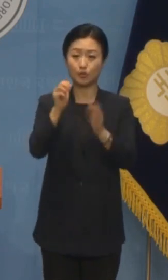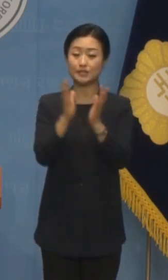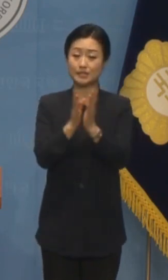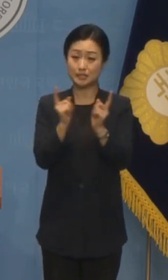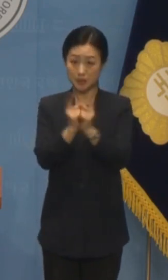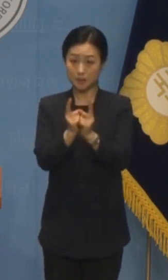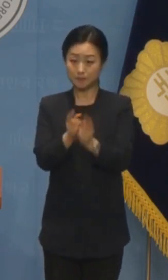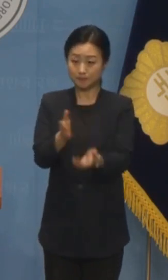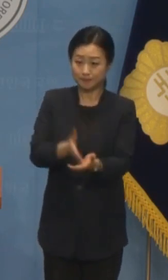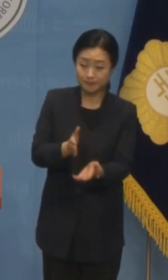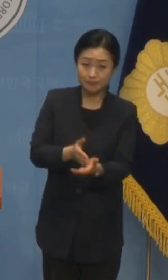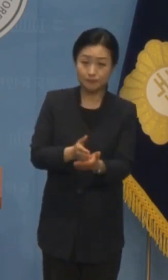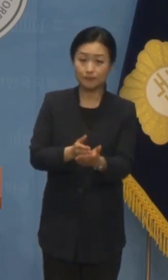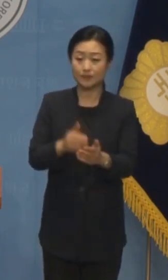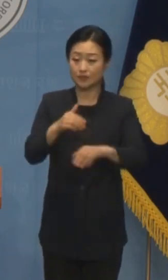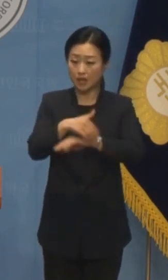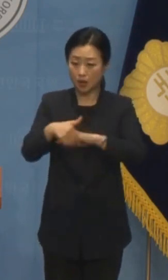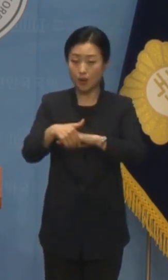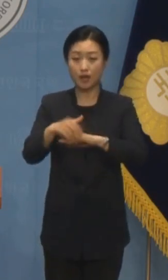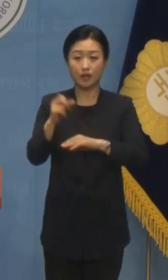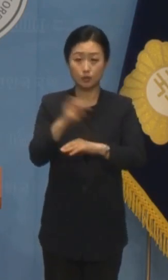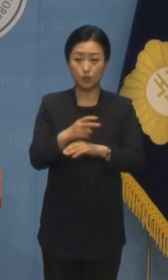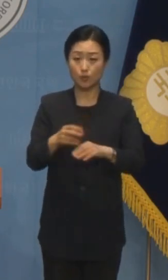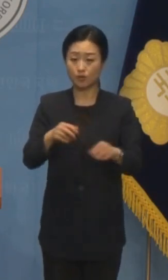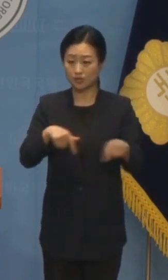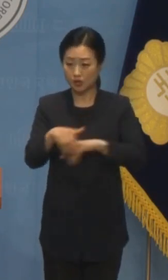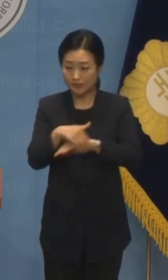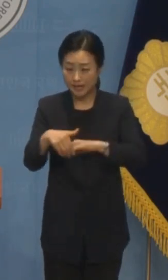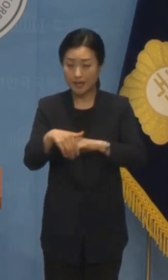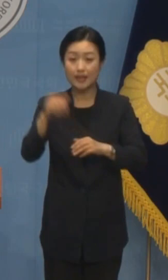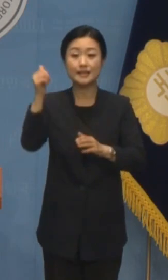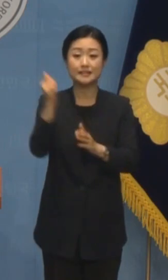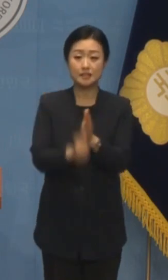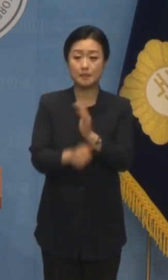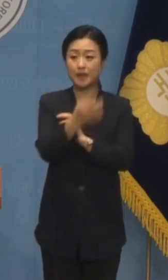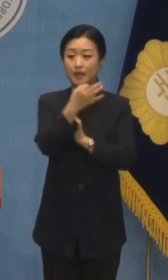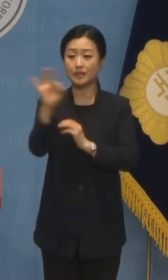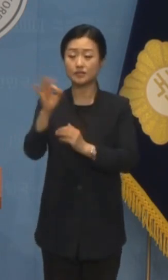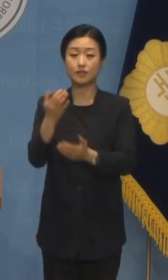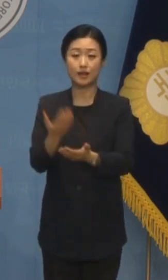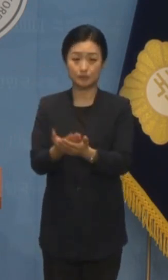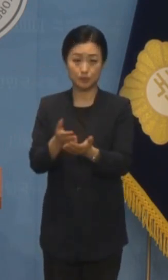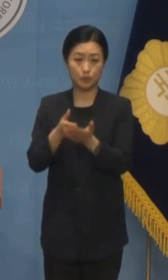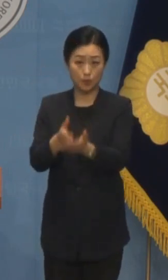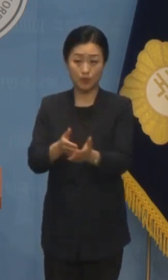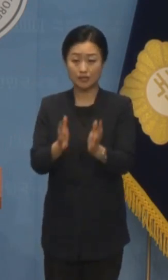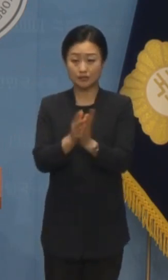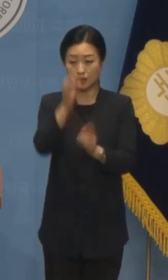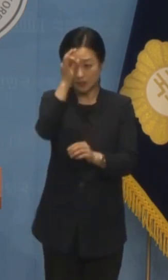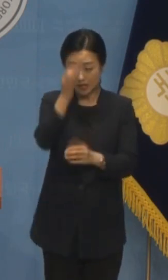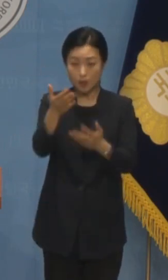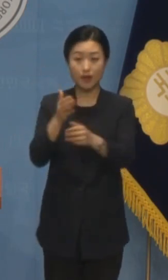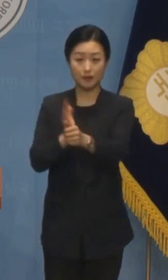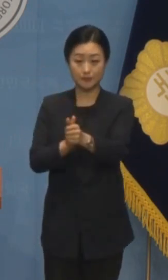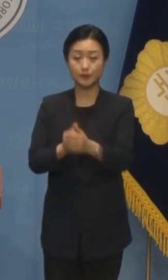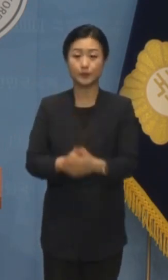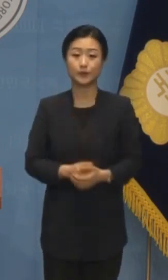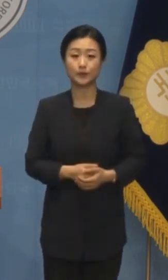나서서 정부의 경제 정책이 그리고 소상공인 정책이 실패했음을 실토하고 직접 사과해야